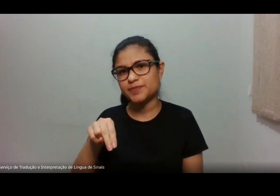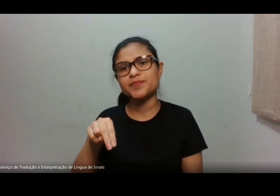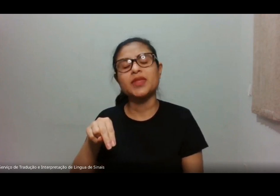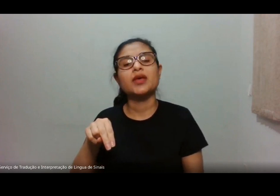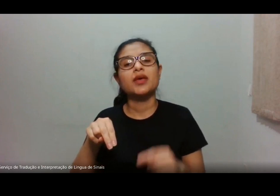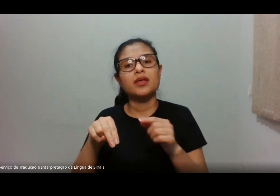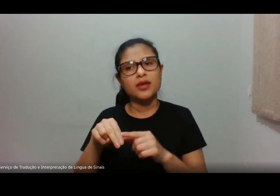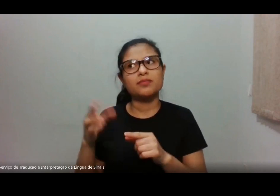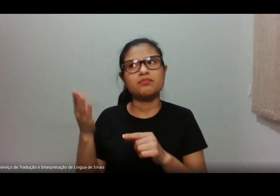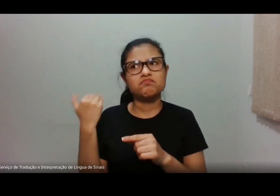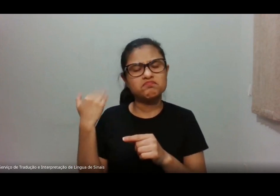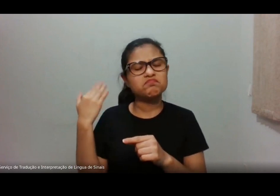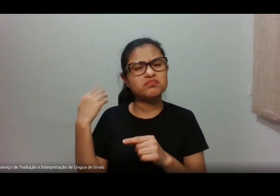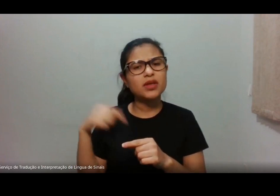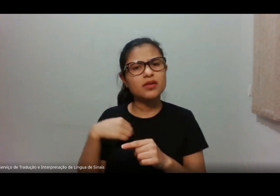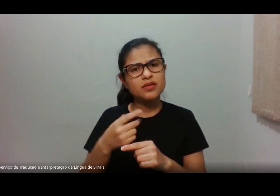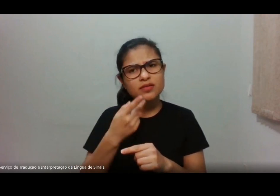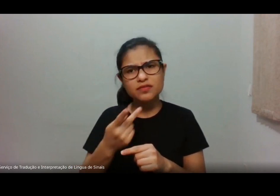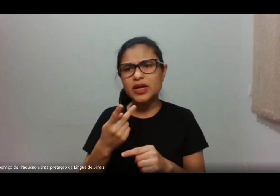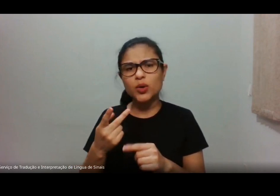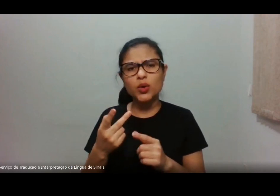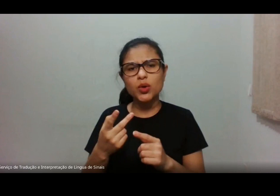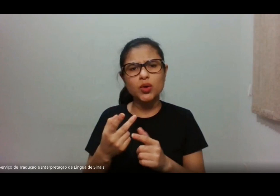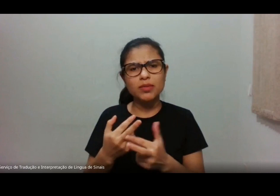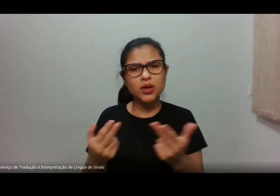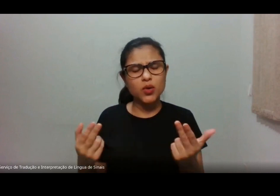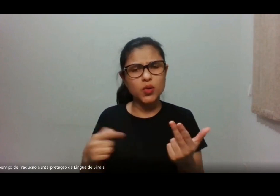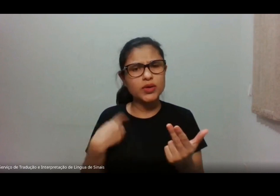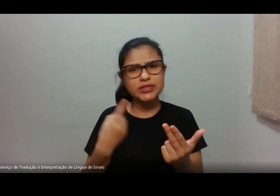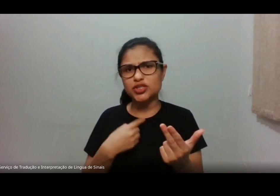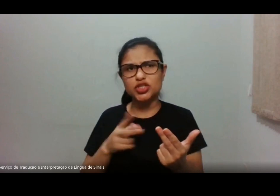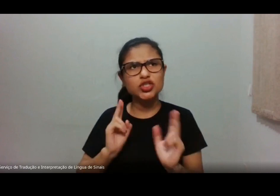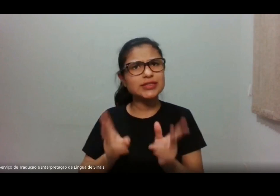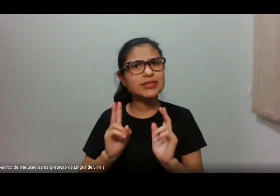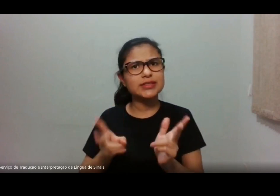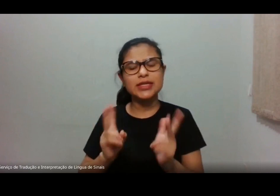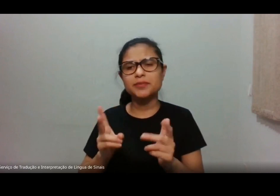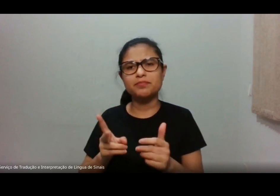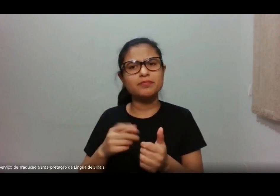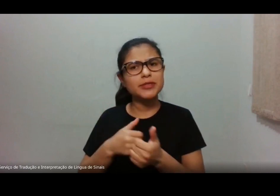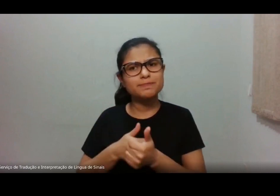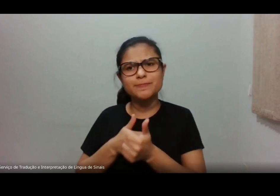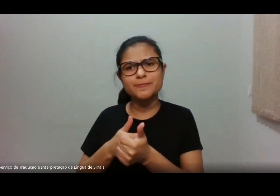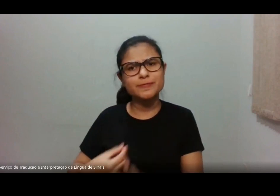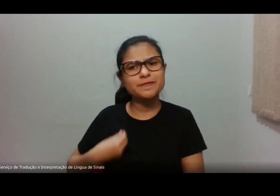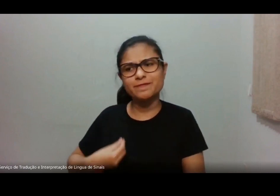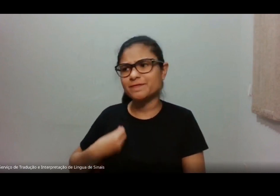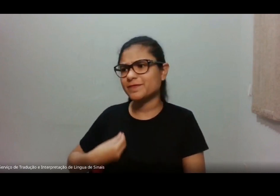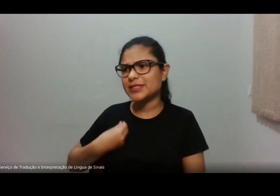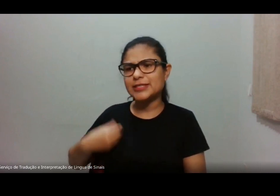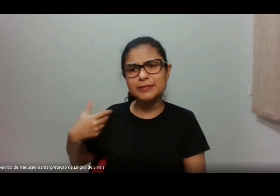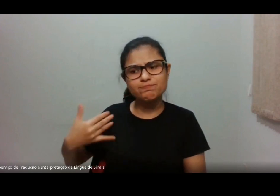gente? Ele fala que é uma coisa que a gente persegue a vida inteira. O ser humano está sempre